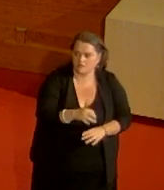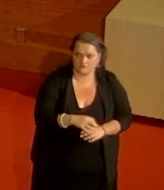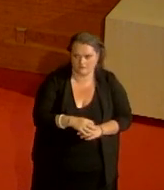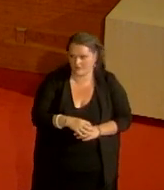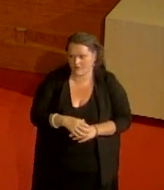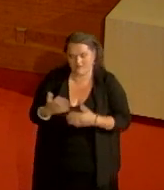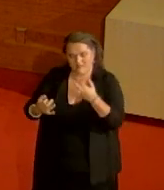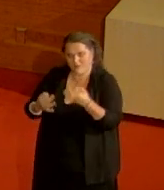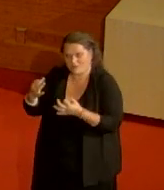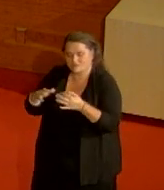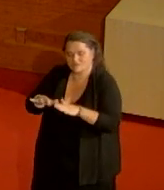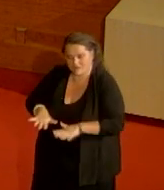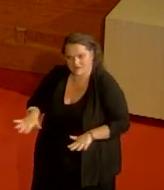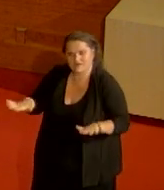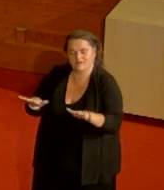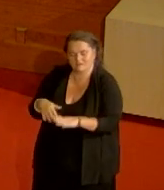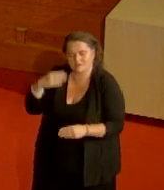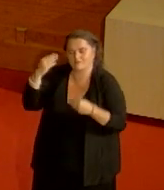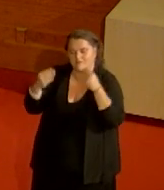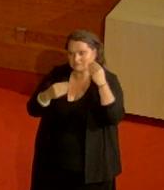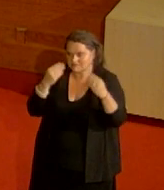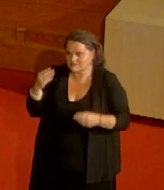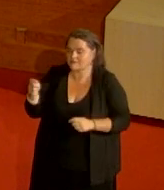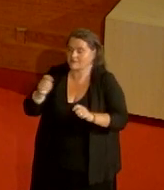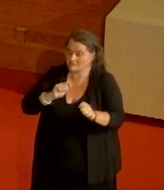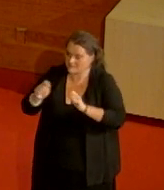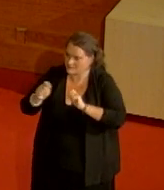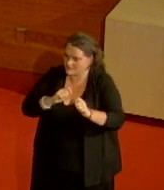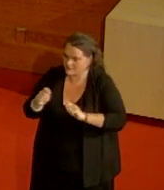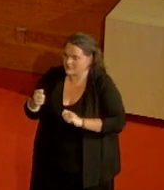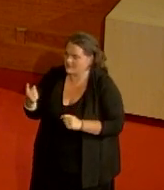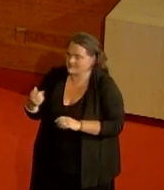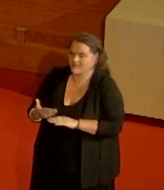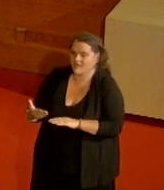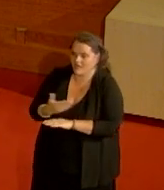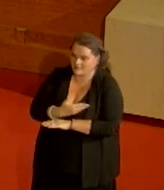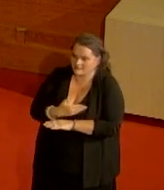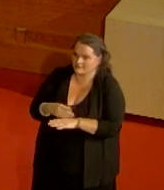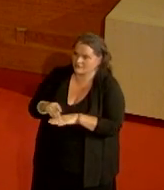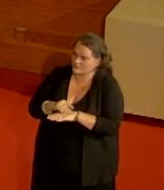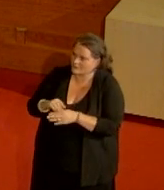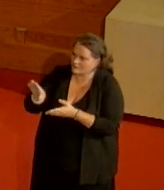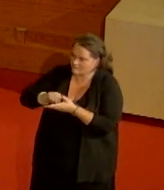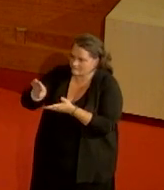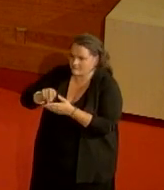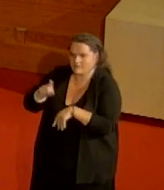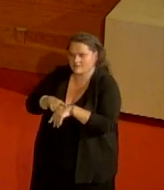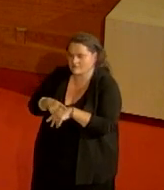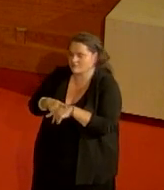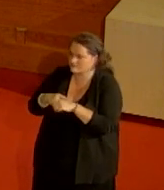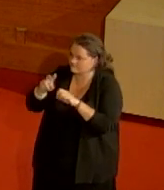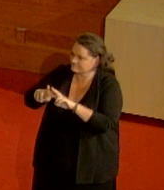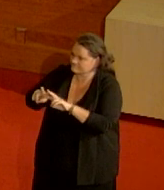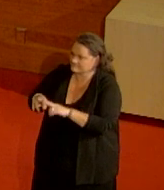requiere tiempo el pensamiento el periodismo requiere documentación y tiempo si el periodismo se apoya en esa